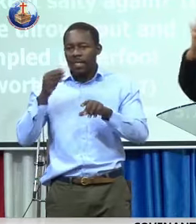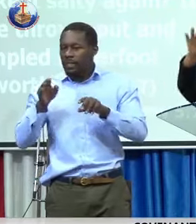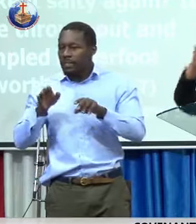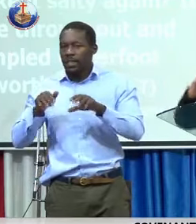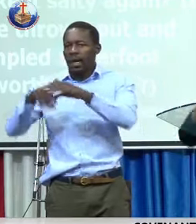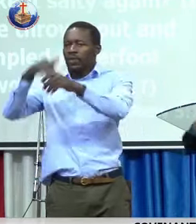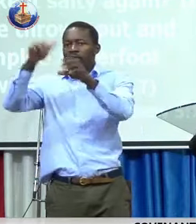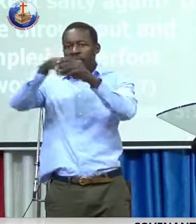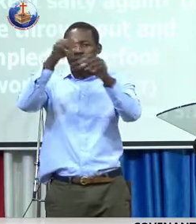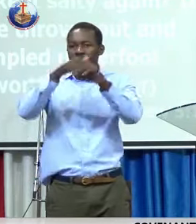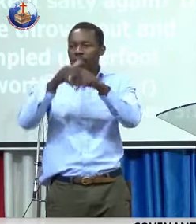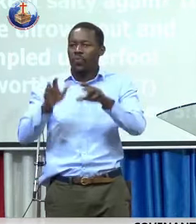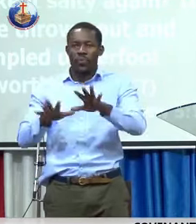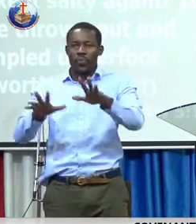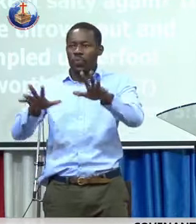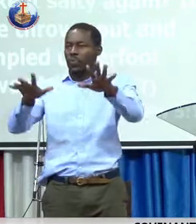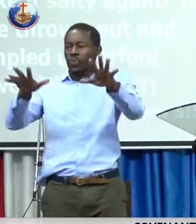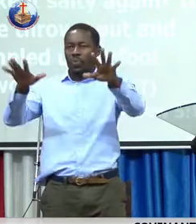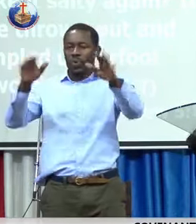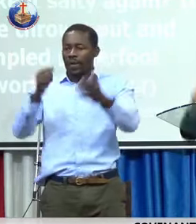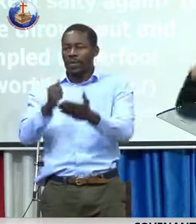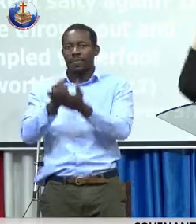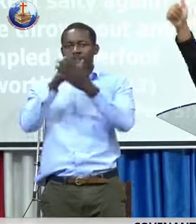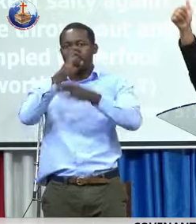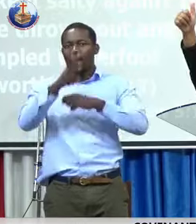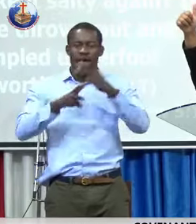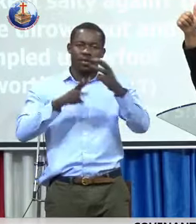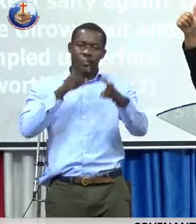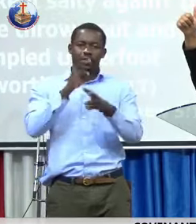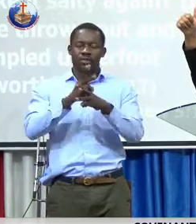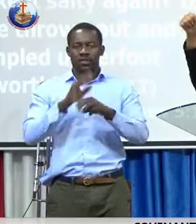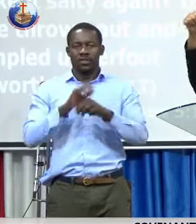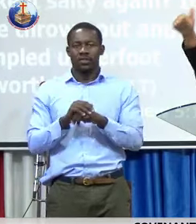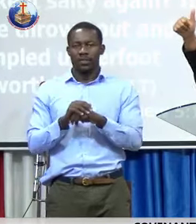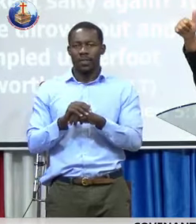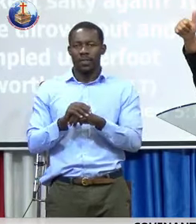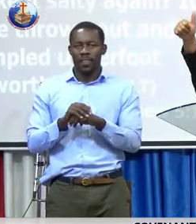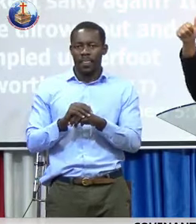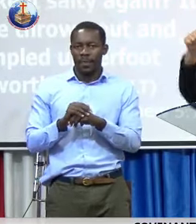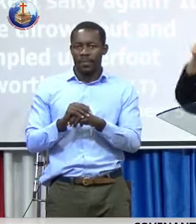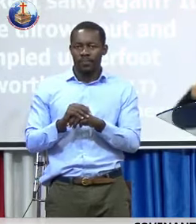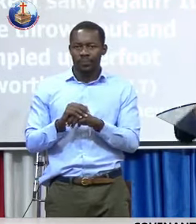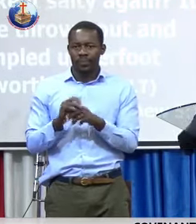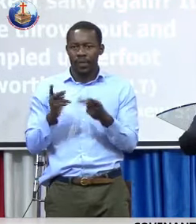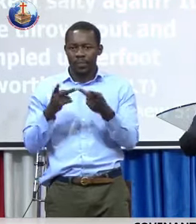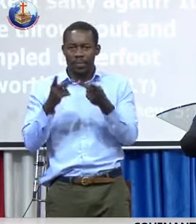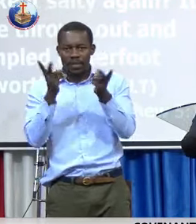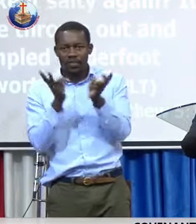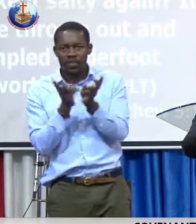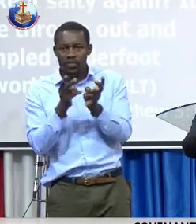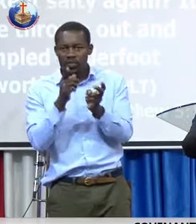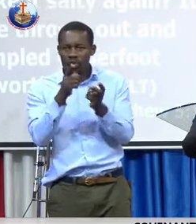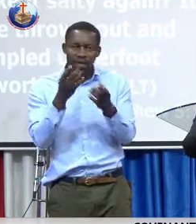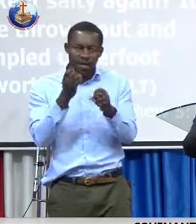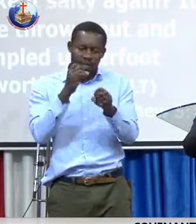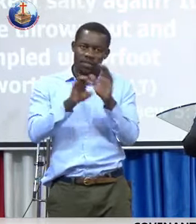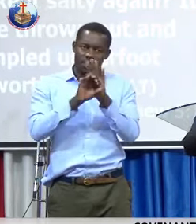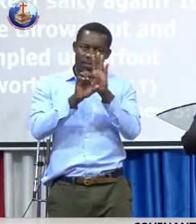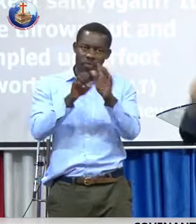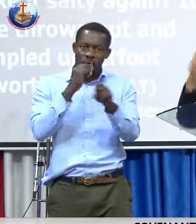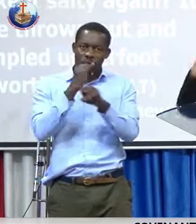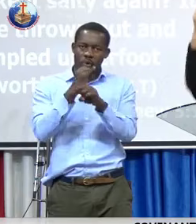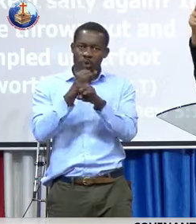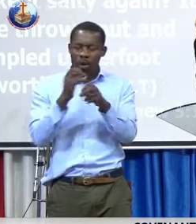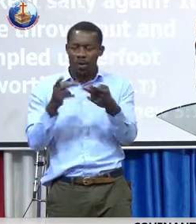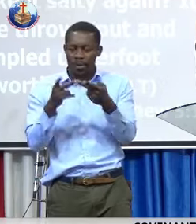there. Tunakusudiwa kugawana kule nje. The places where we work is our mission field. Mahali tunapofanya kazi ndio mahali petu pa